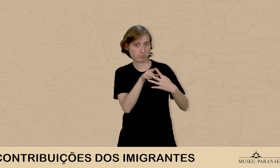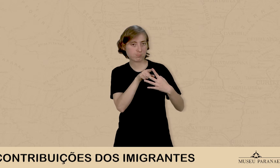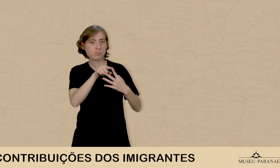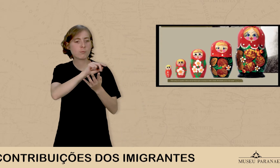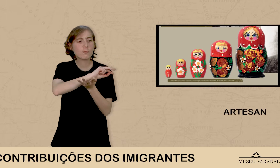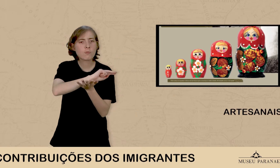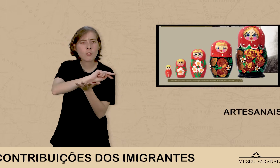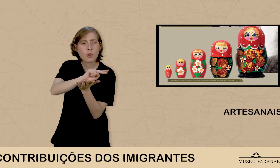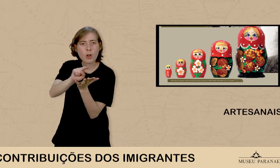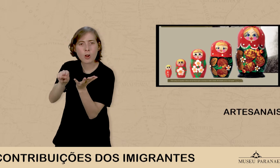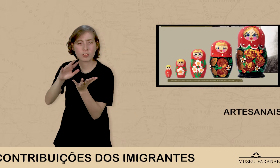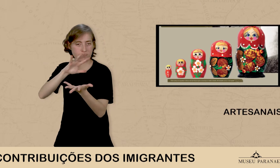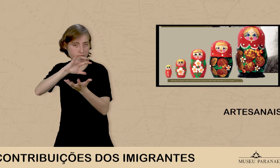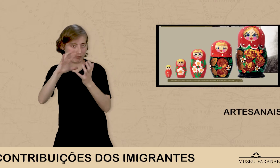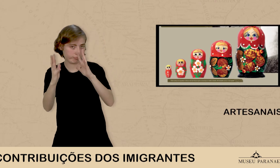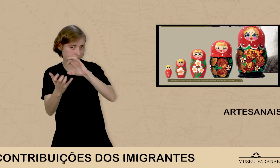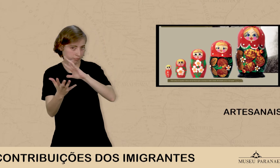atividades artesanais,